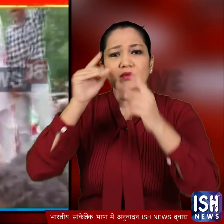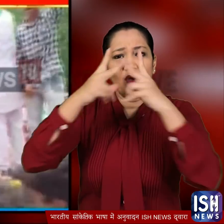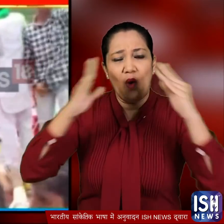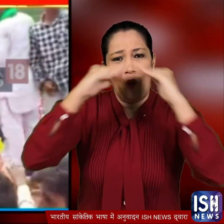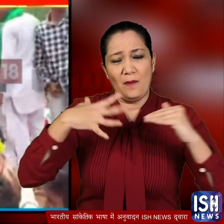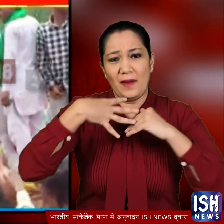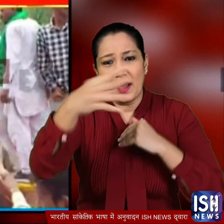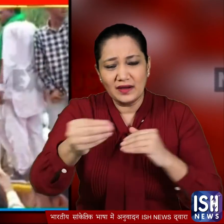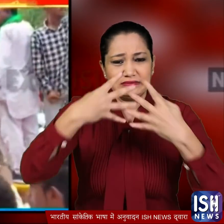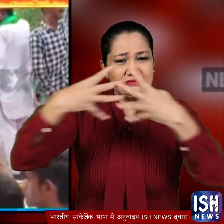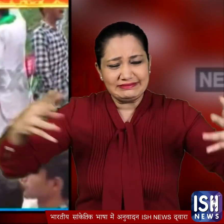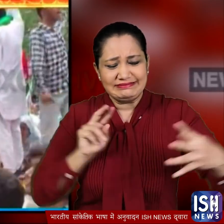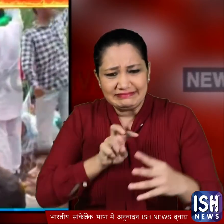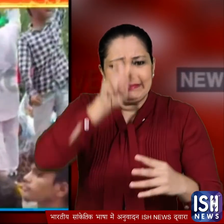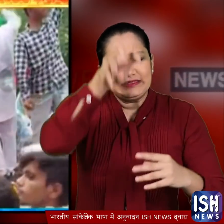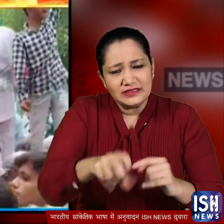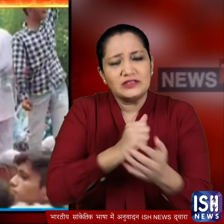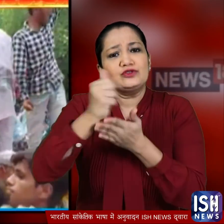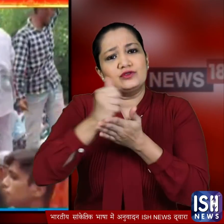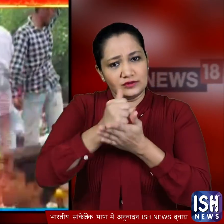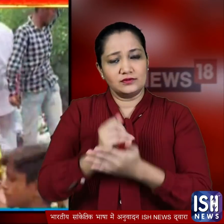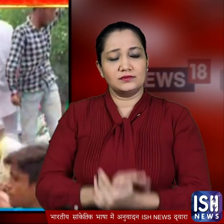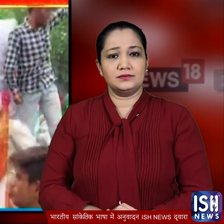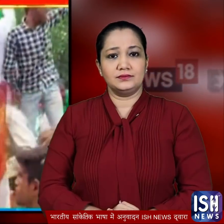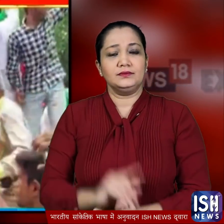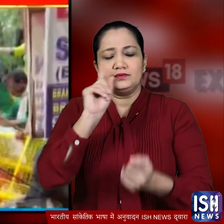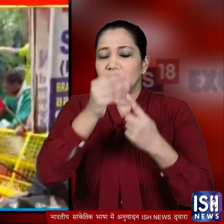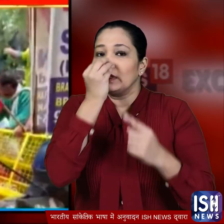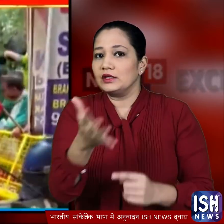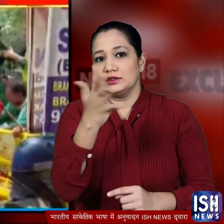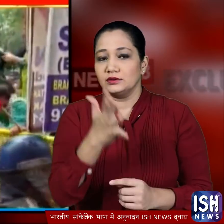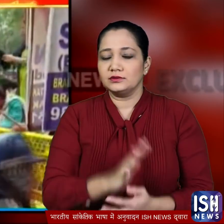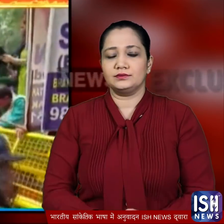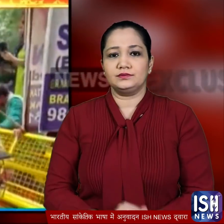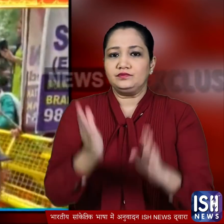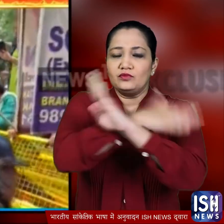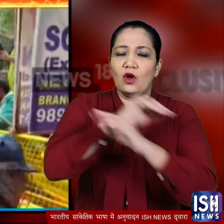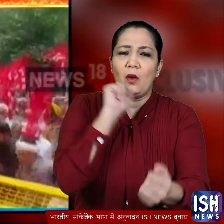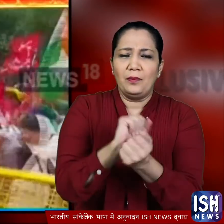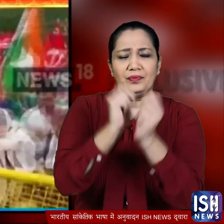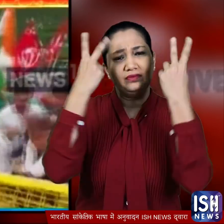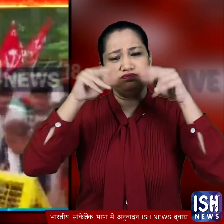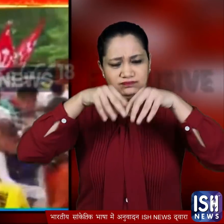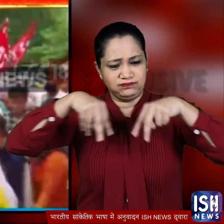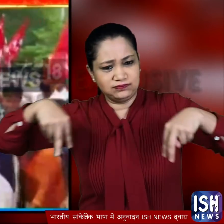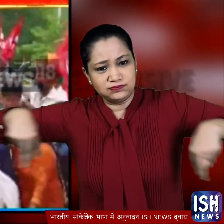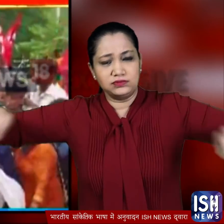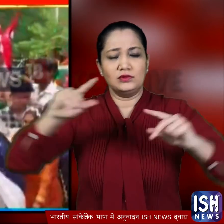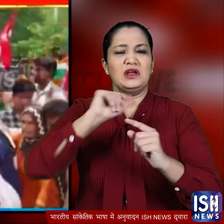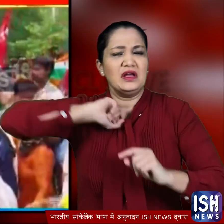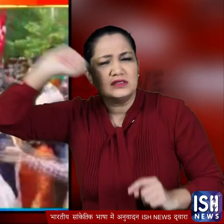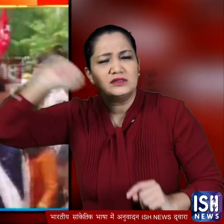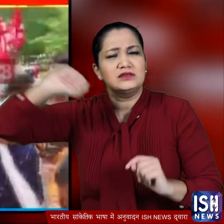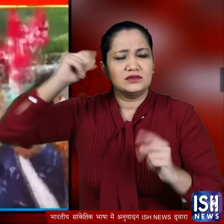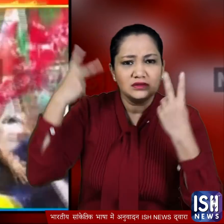की गई बैरिकेडिंग को लांघकर आगे बढ़ने की कोशिश की, लेकिन ये इतना आसान नहीं था। पहले से ही वहां पुलिस फोर्स तैनात थी। उन लोगों ने नारेबाजी करते